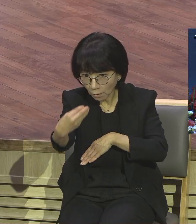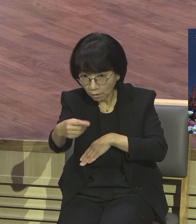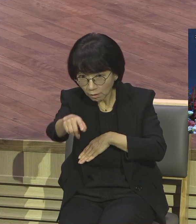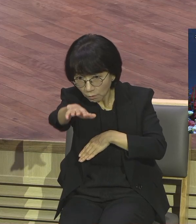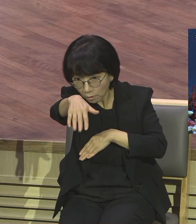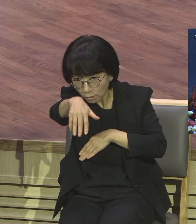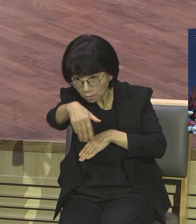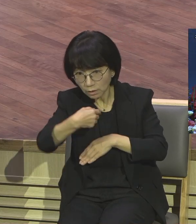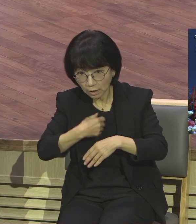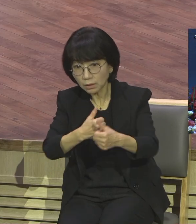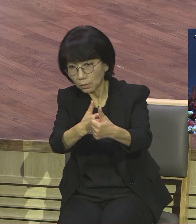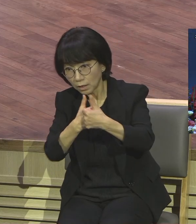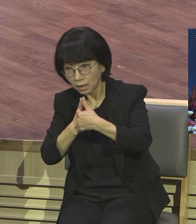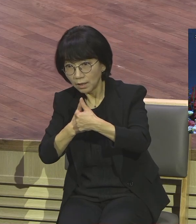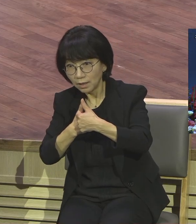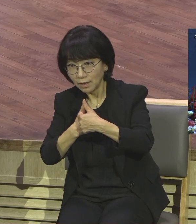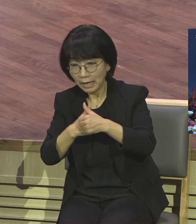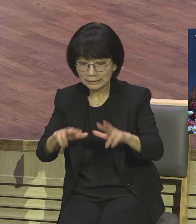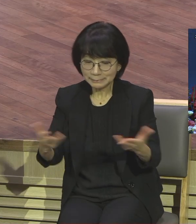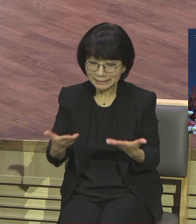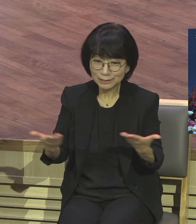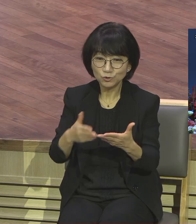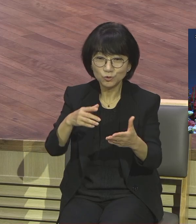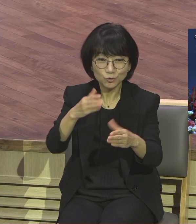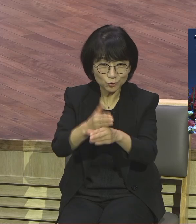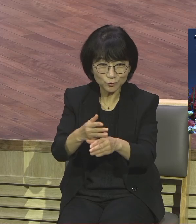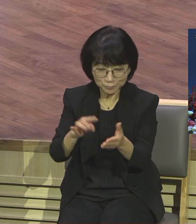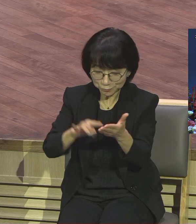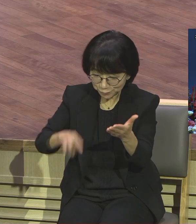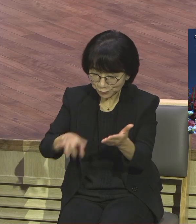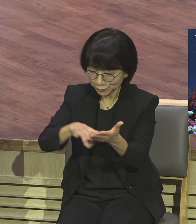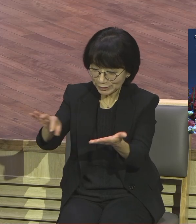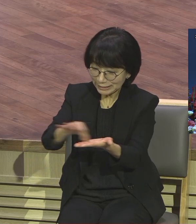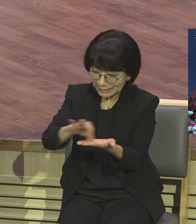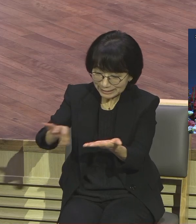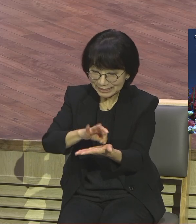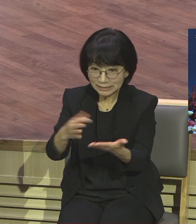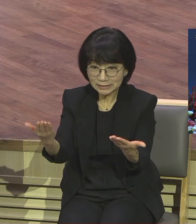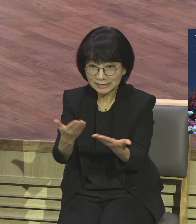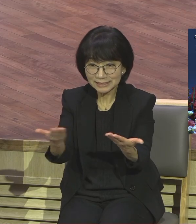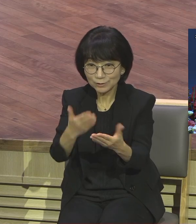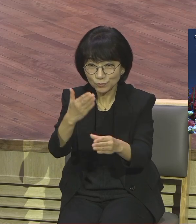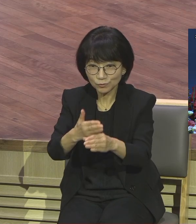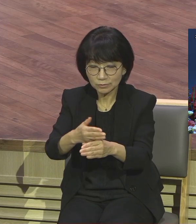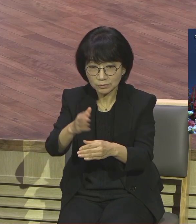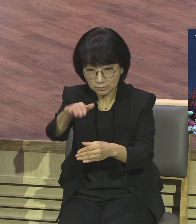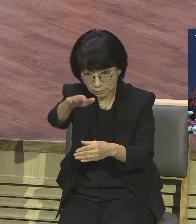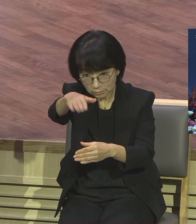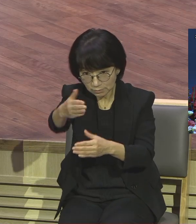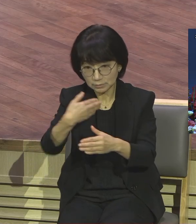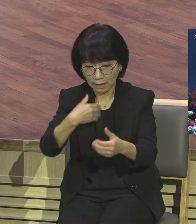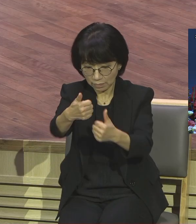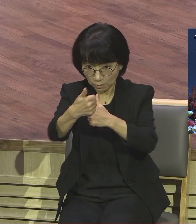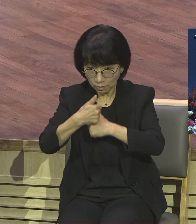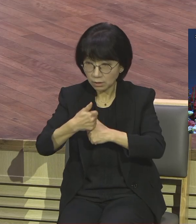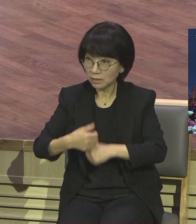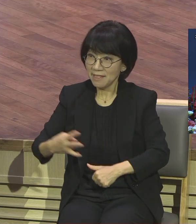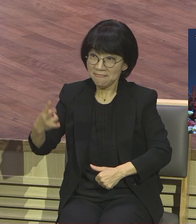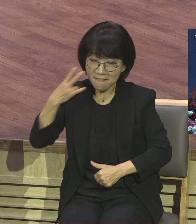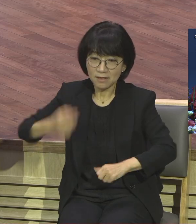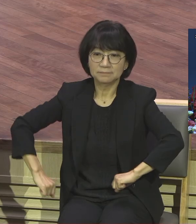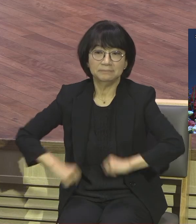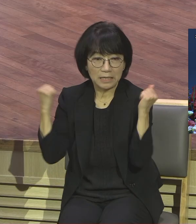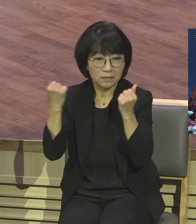따라와. 한참 일하고 있는데 세례 보고 날 따라와. 그런데 보세요. 잘